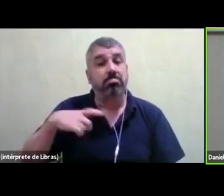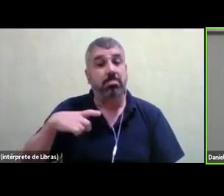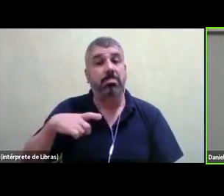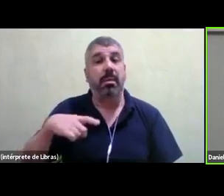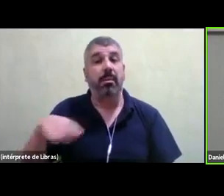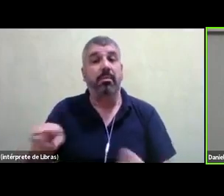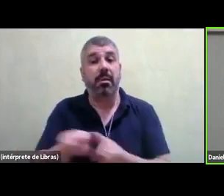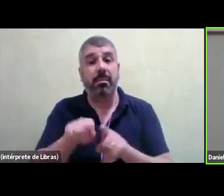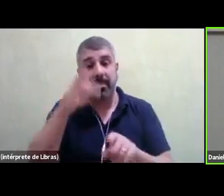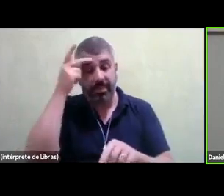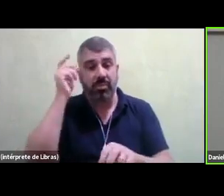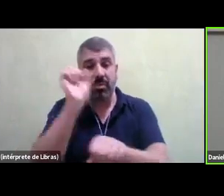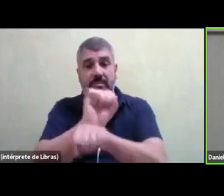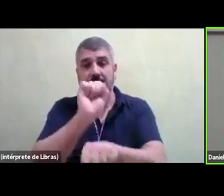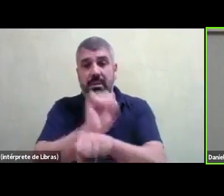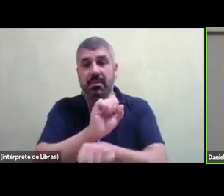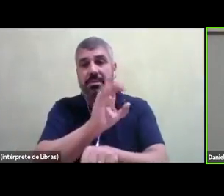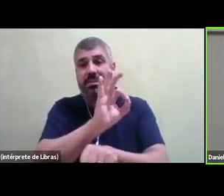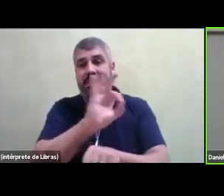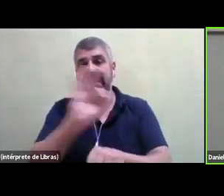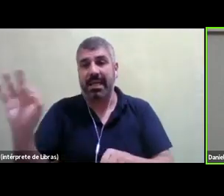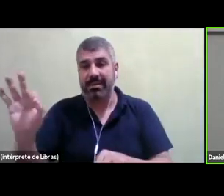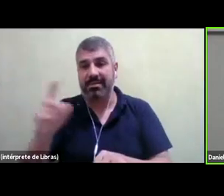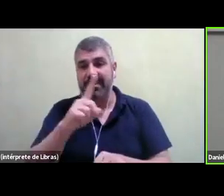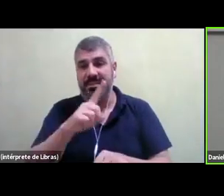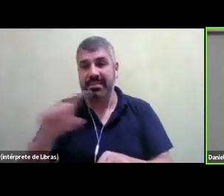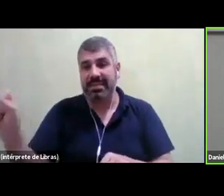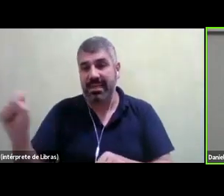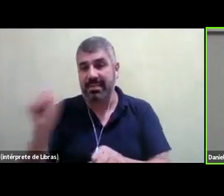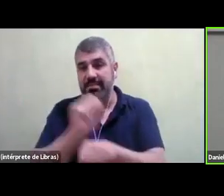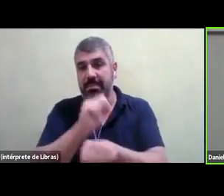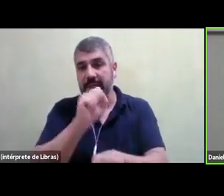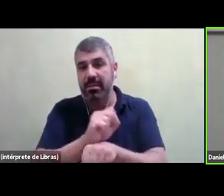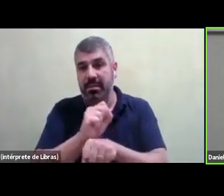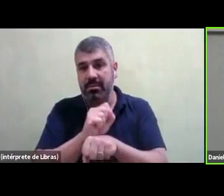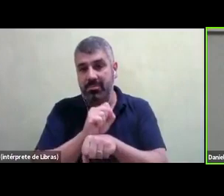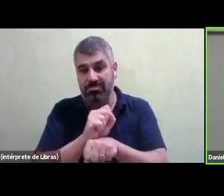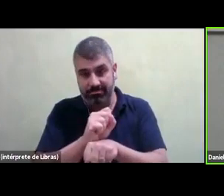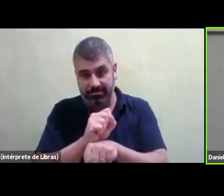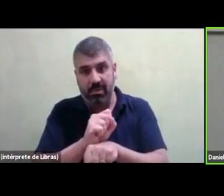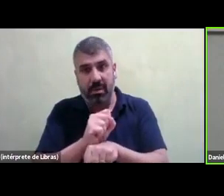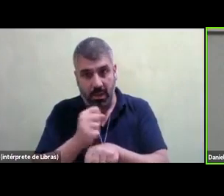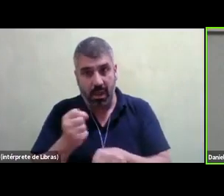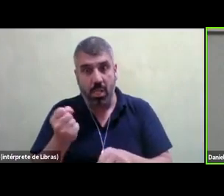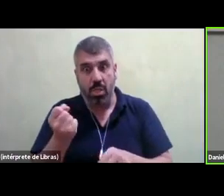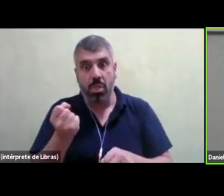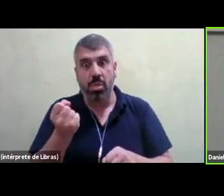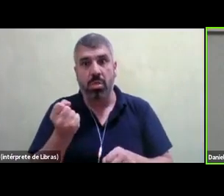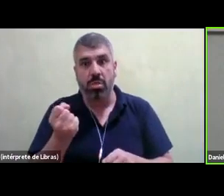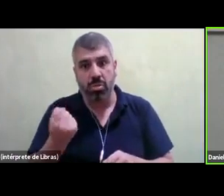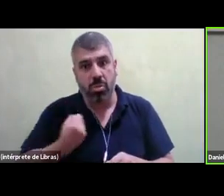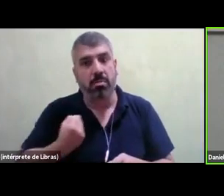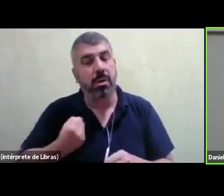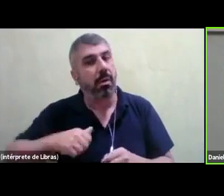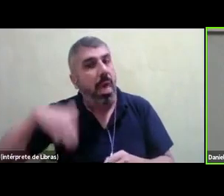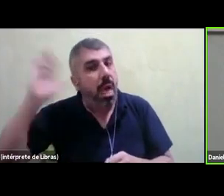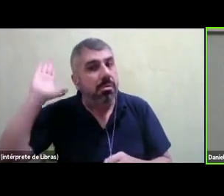de espera de 100 imigrantes, então, realmente é um número muito grande. E